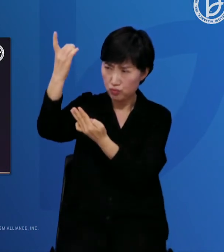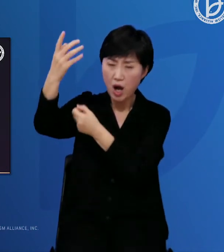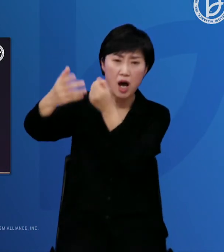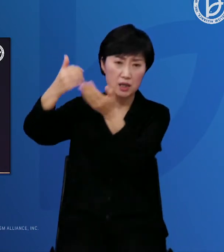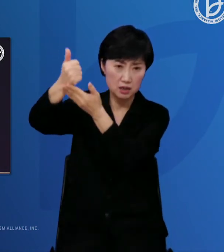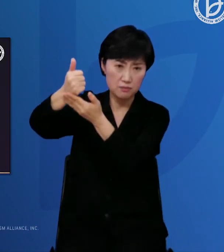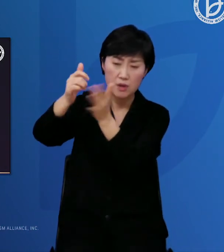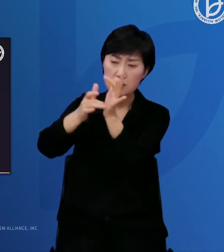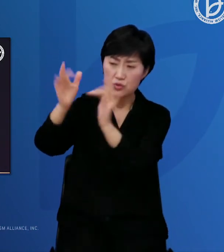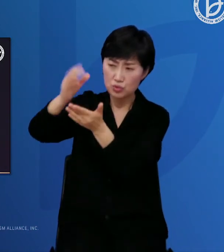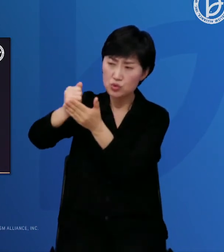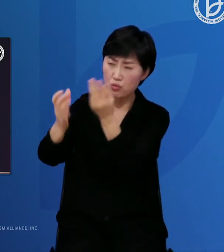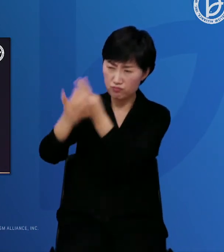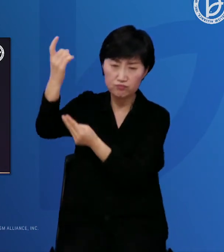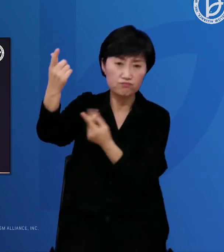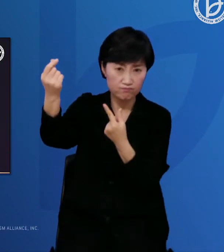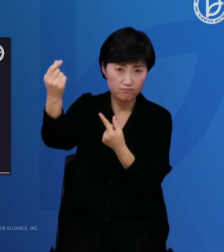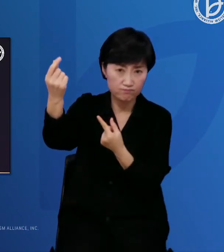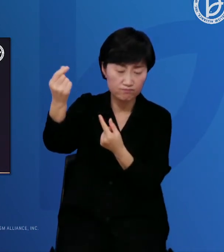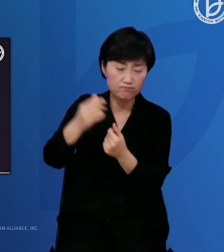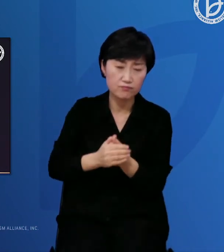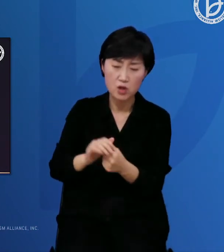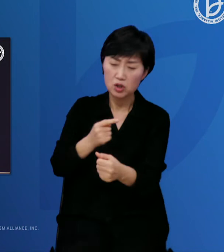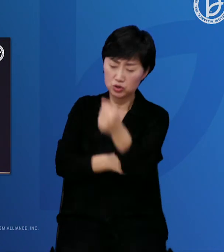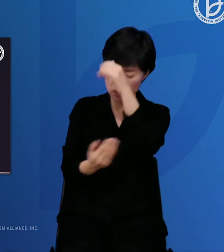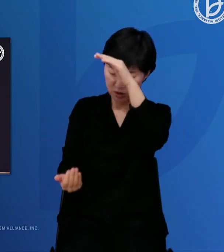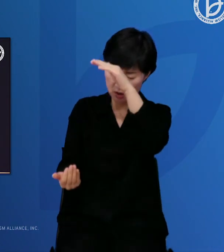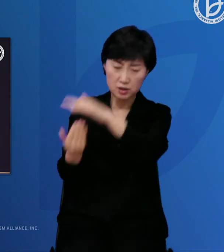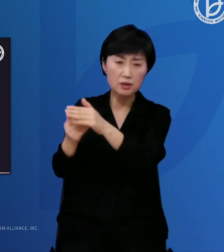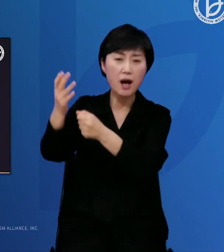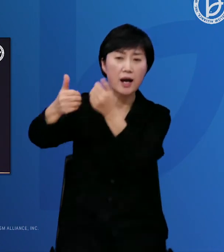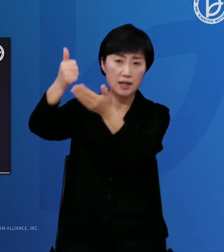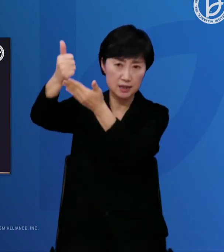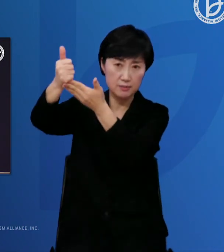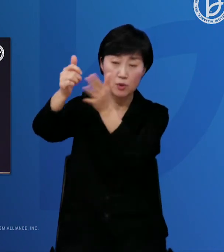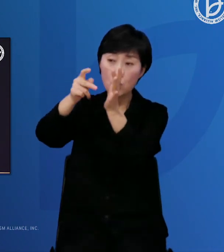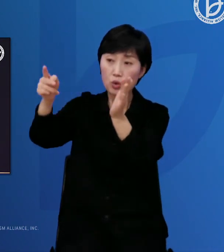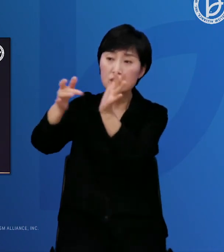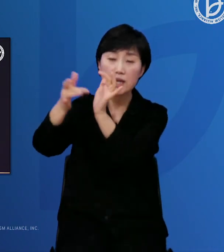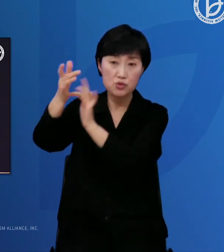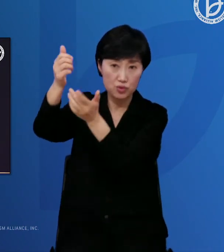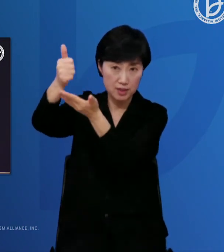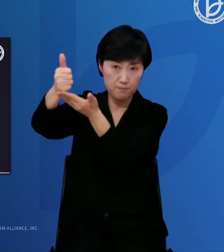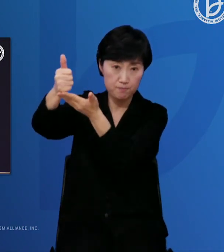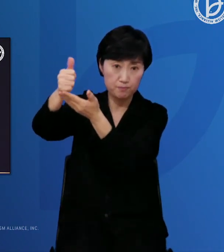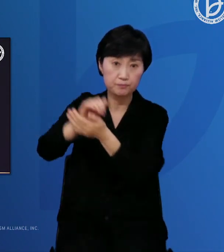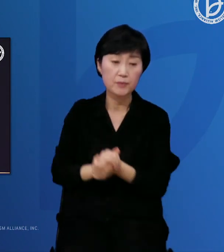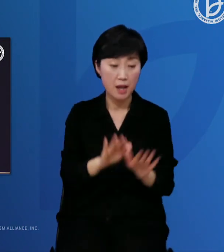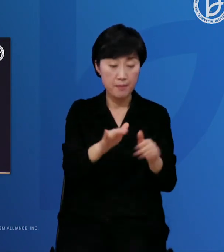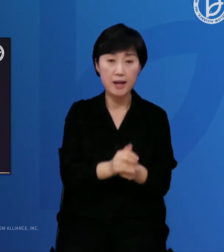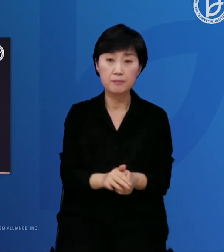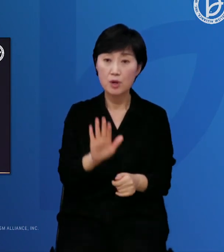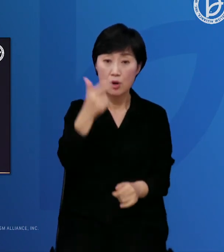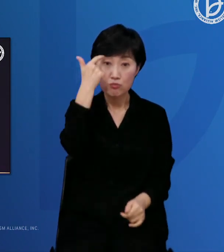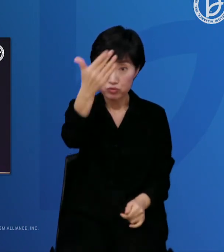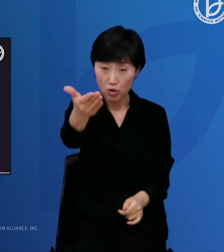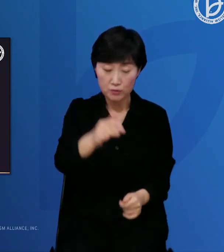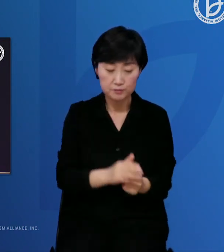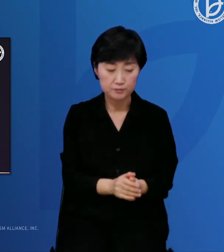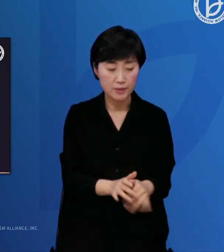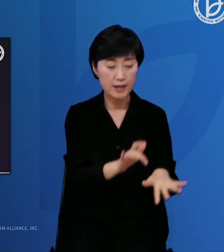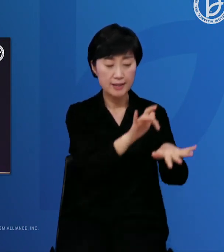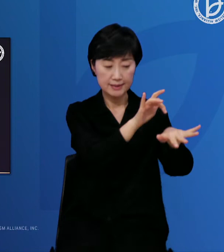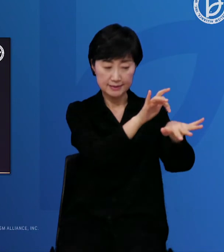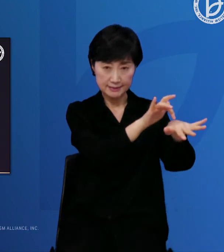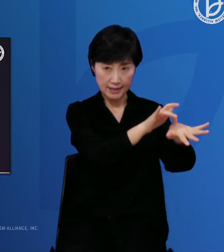himself. Jesus is the Son of the Almighty God. He himself is God. 자, 그러면 하나 더 물어볼겠습니다. And I'll ask you another question. 이 A follow-up question. 사단은 예수 그리스도가 무슨